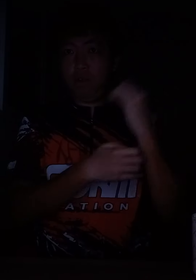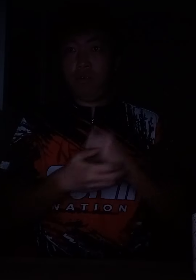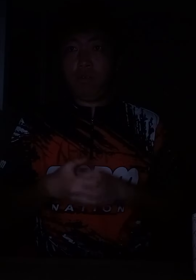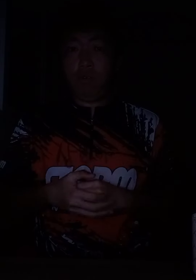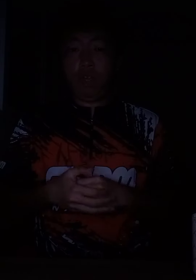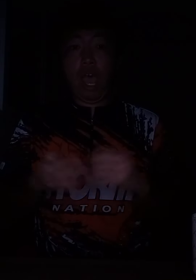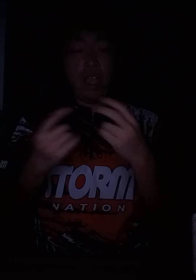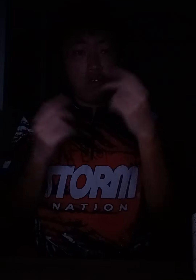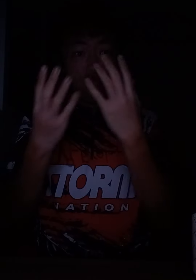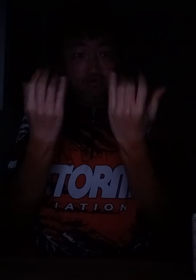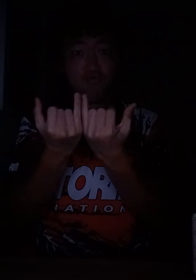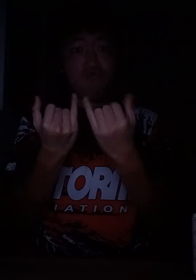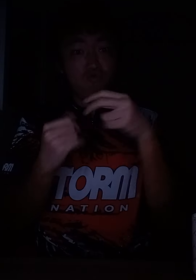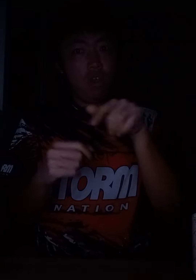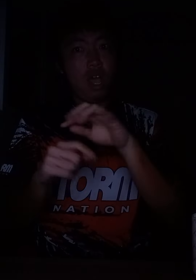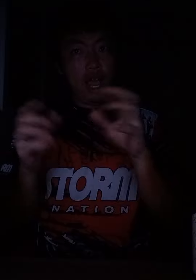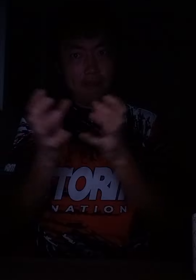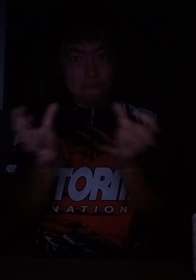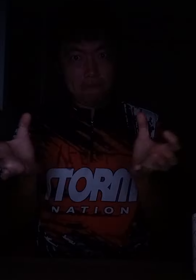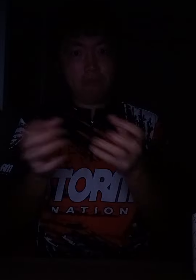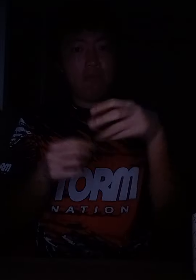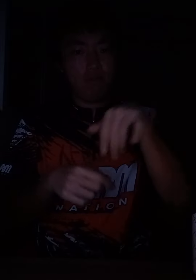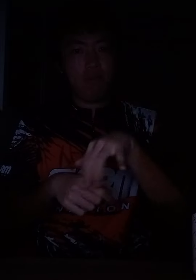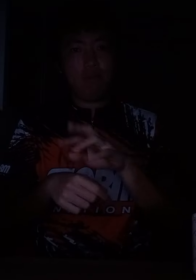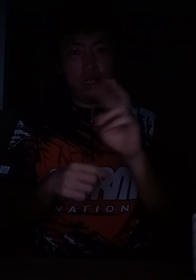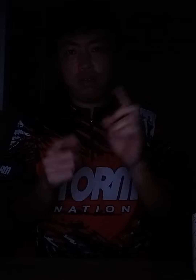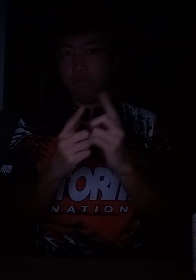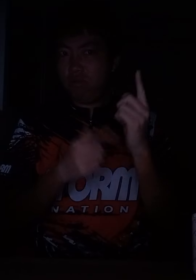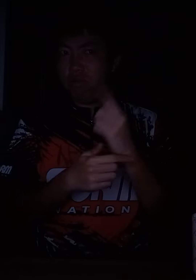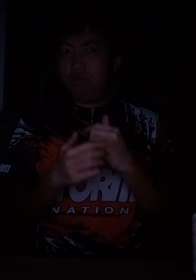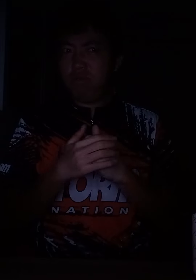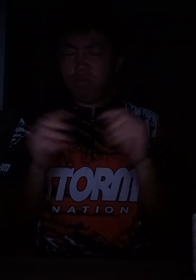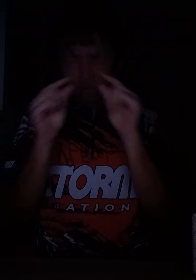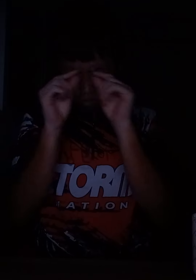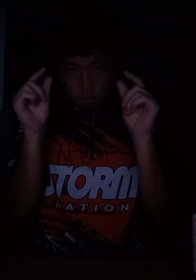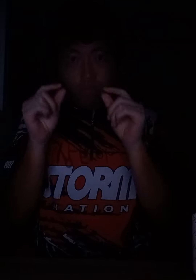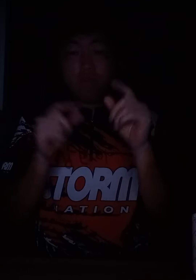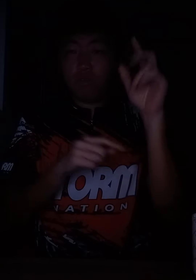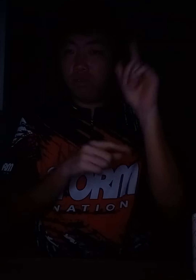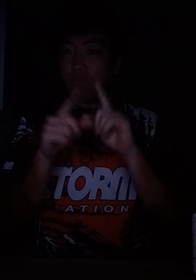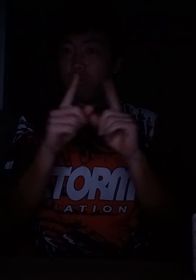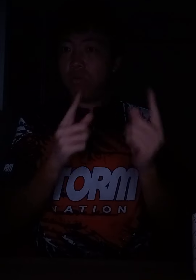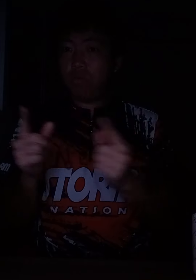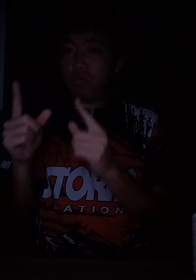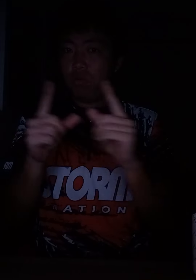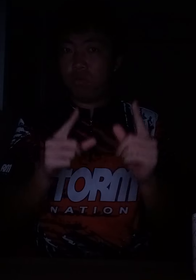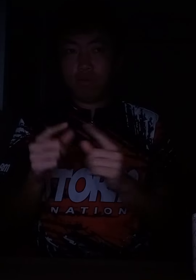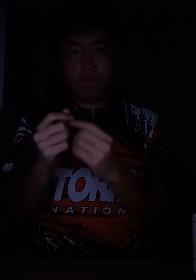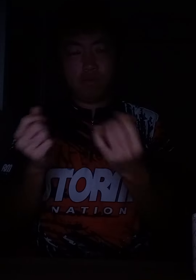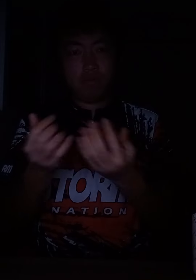한전은 수백, 수천 가구 아파트도 이를 놓치는 만큼 실제 정전 피해 가구는 수만에서 수십만 곳에 이를 것으로